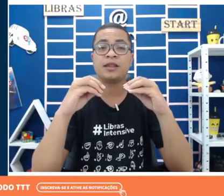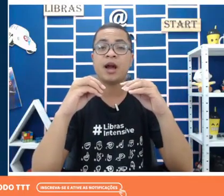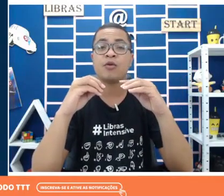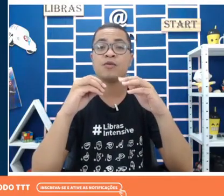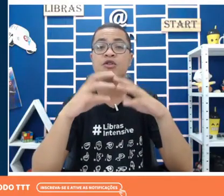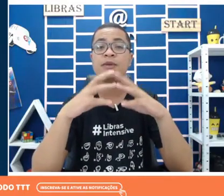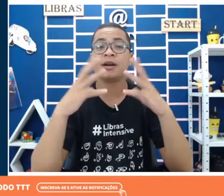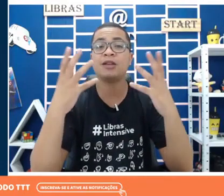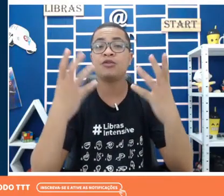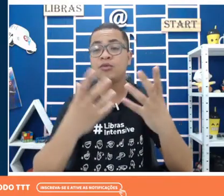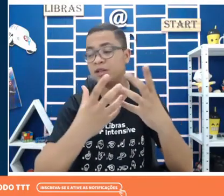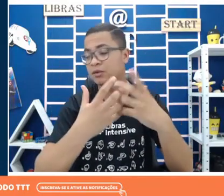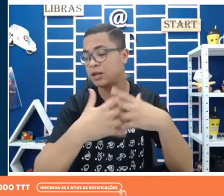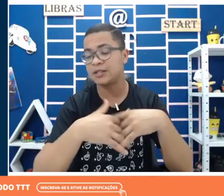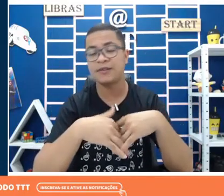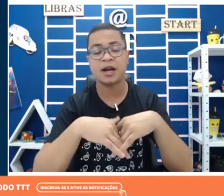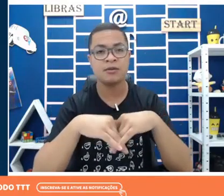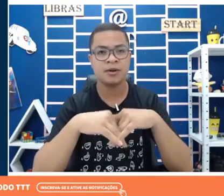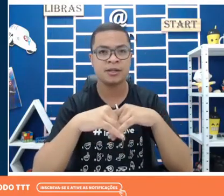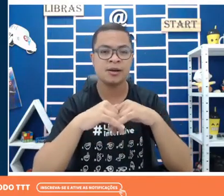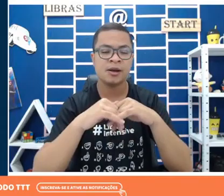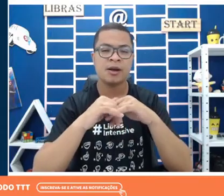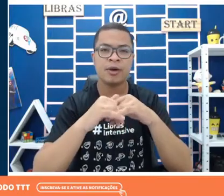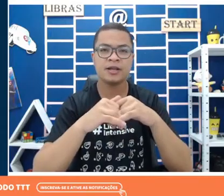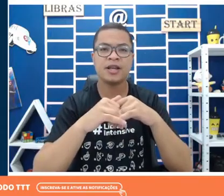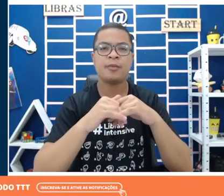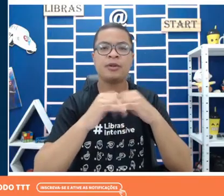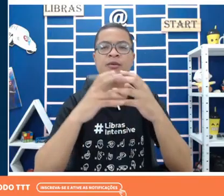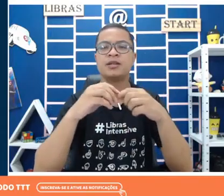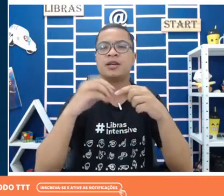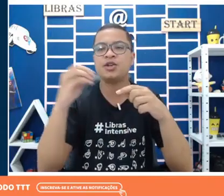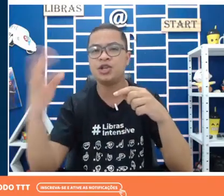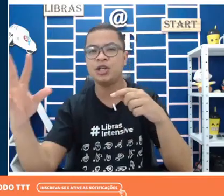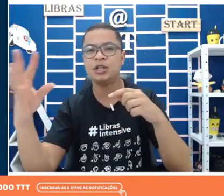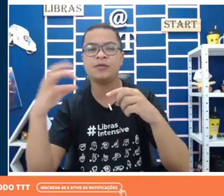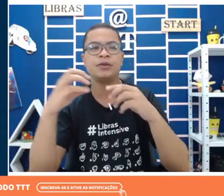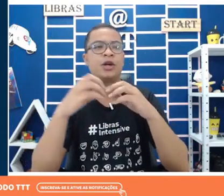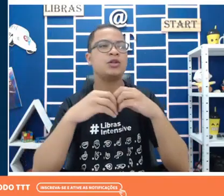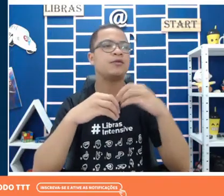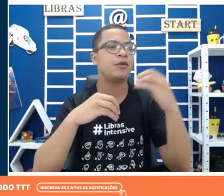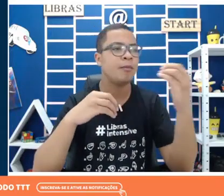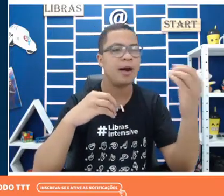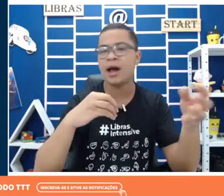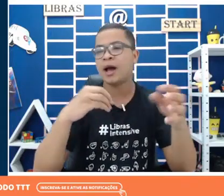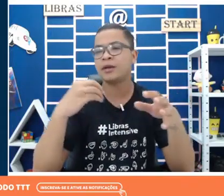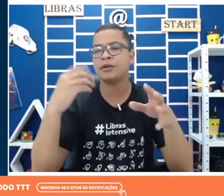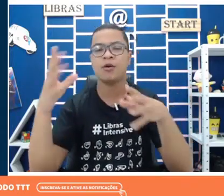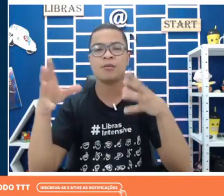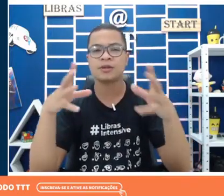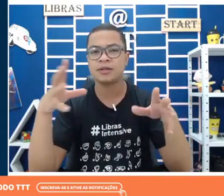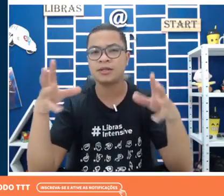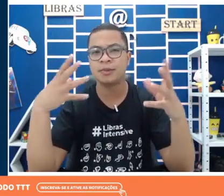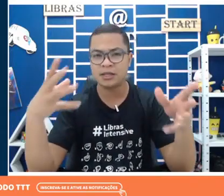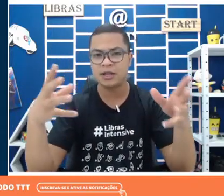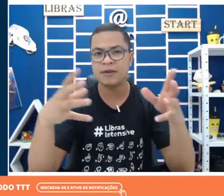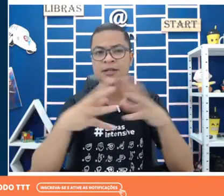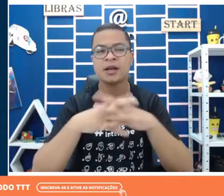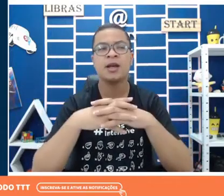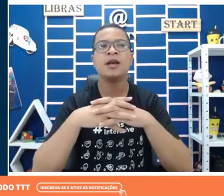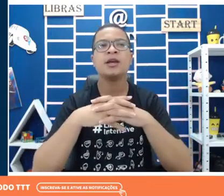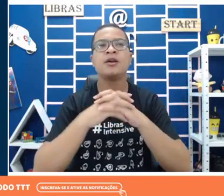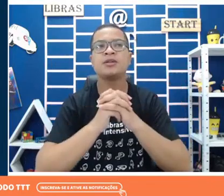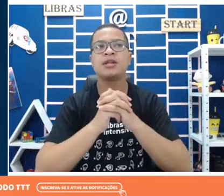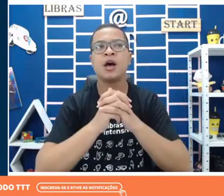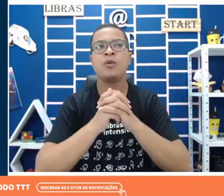vai ver que tem algumas nomenclaturas dos classificadores. Por exemplo, tem o descritivo, tem o de formato, tem algumas coisas